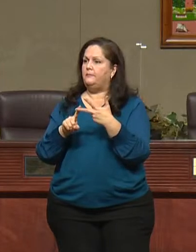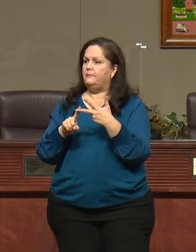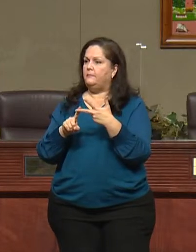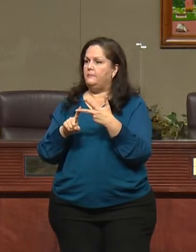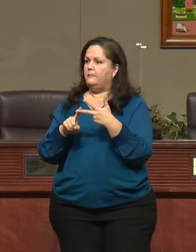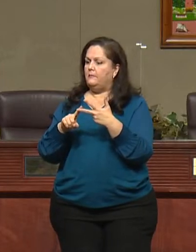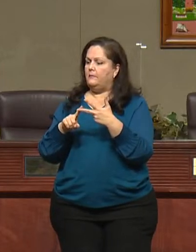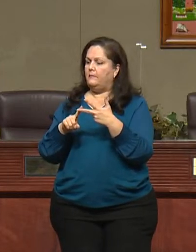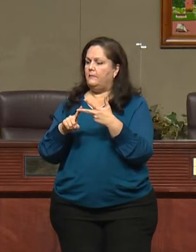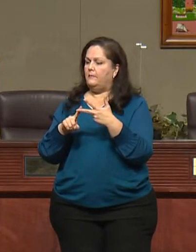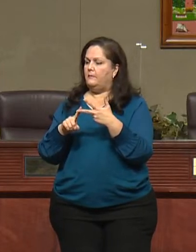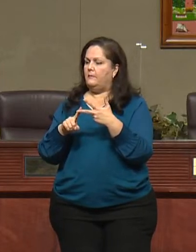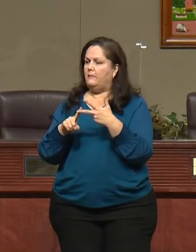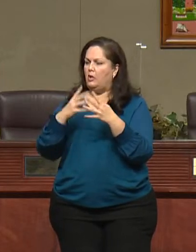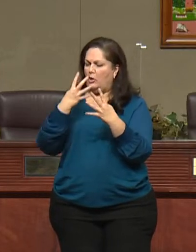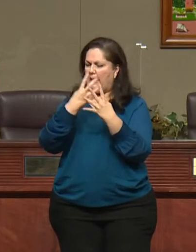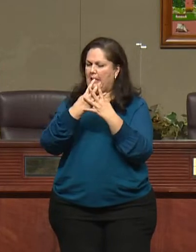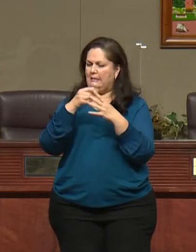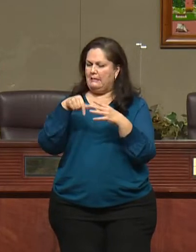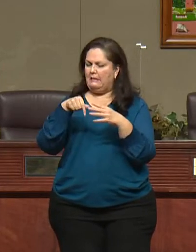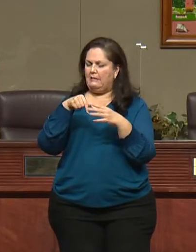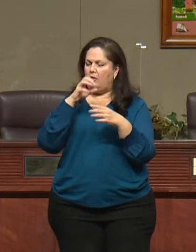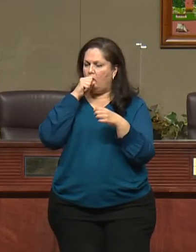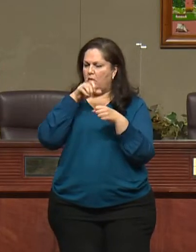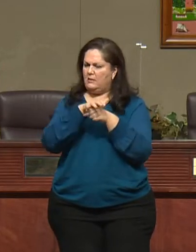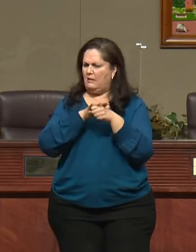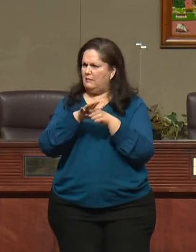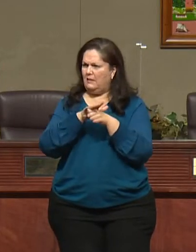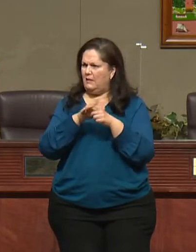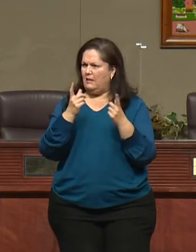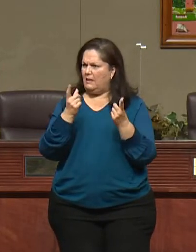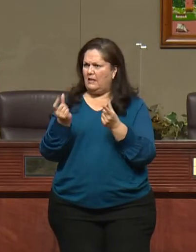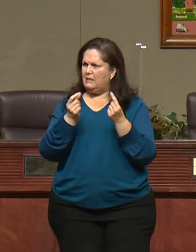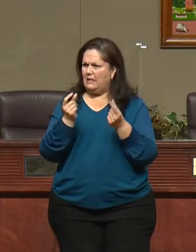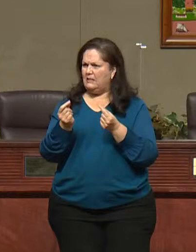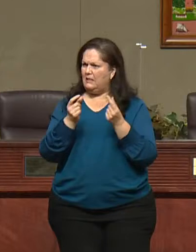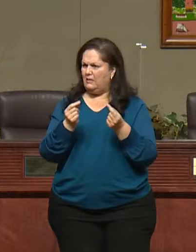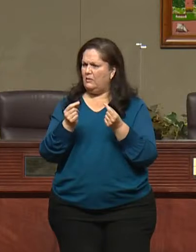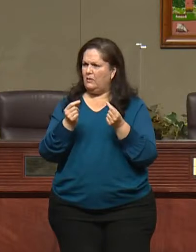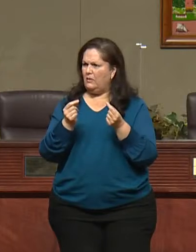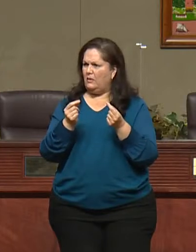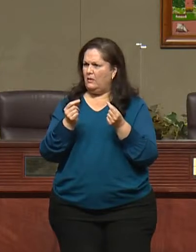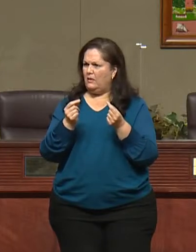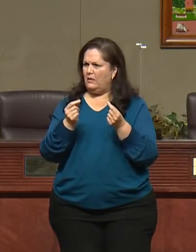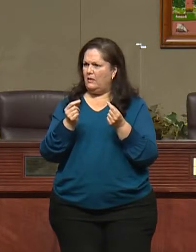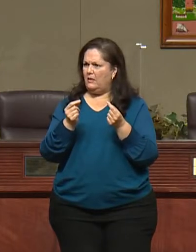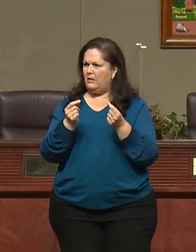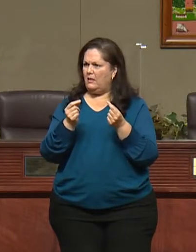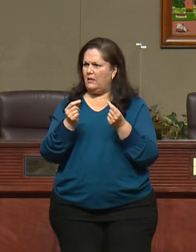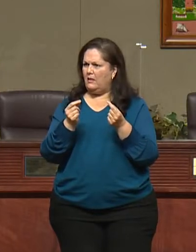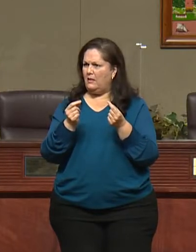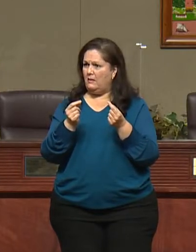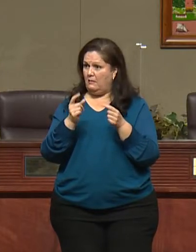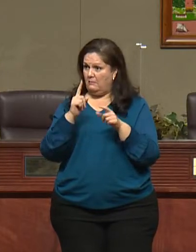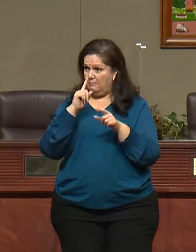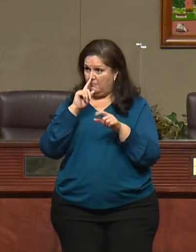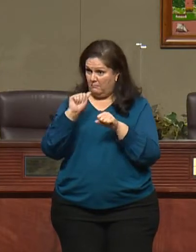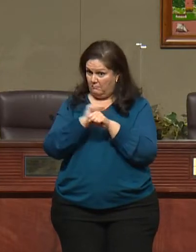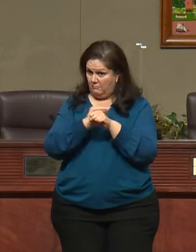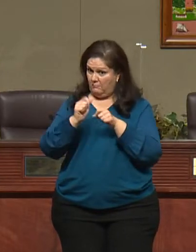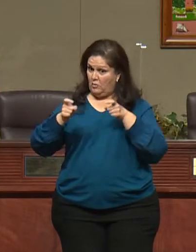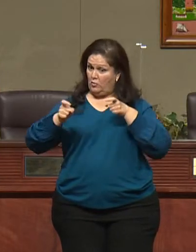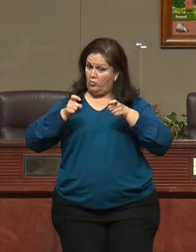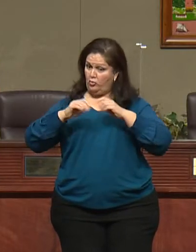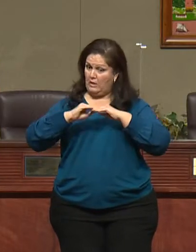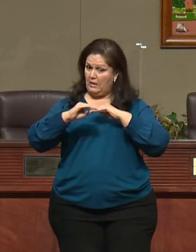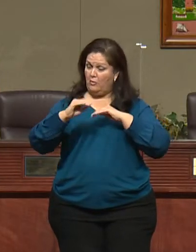con el caso de la cárcel del condado, ¿cómo se está manejando esto y si realmente está bajo control los casos?